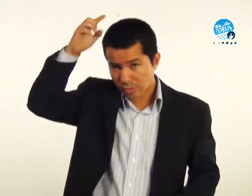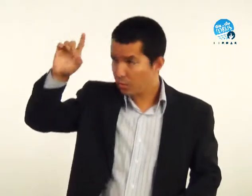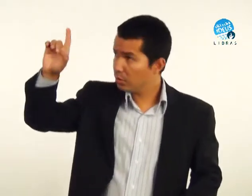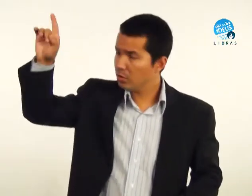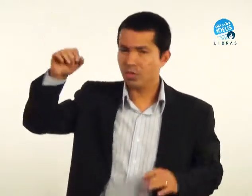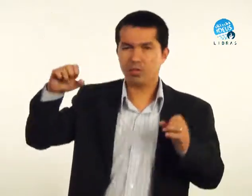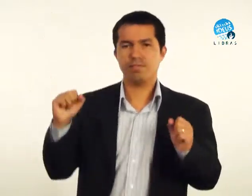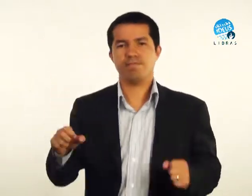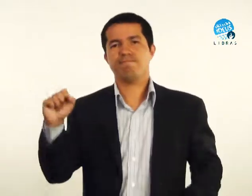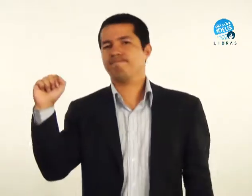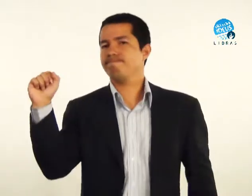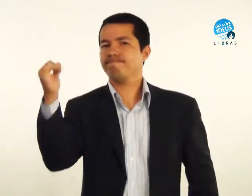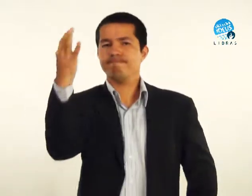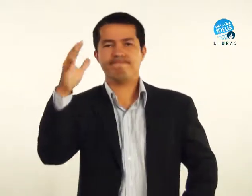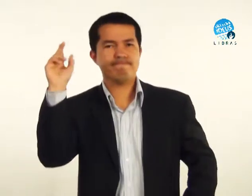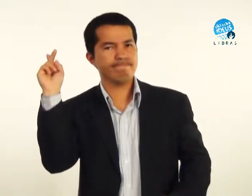Espírito Santo de Deus pudesse acontecer.